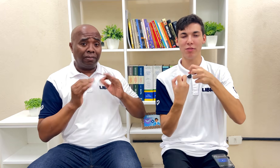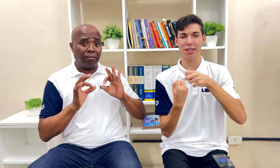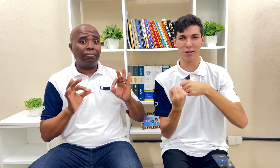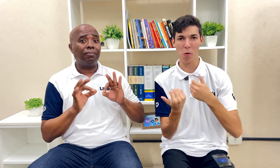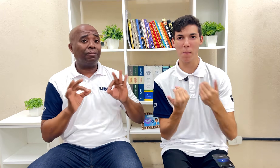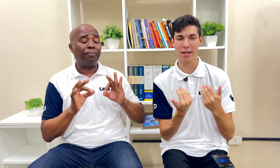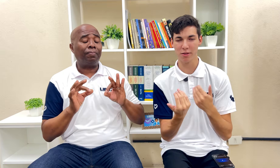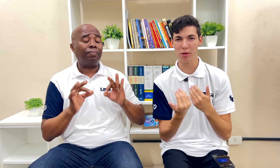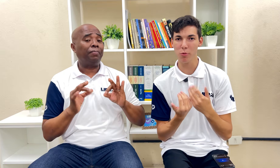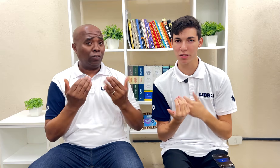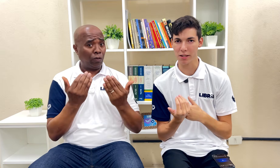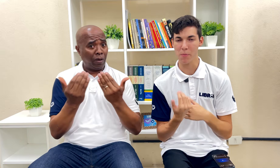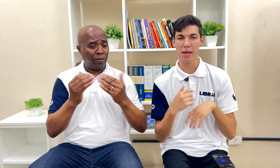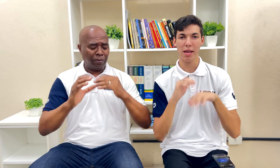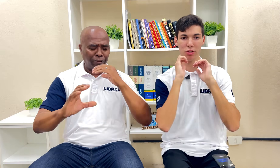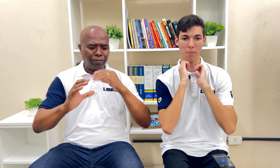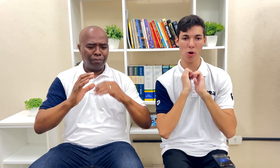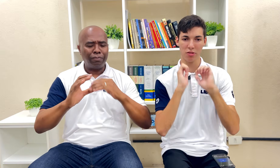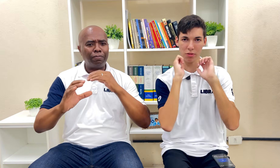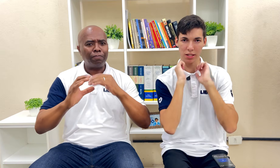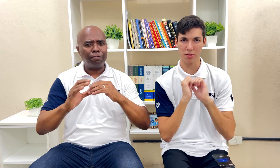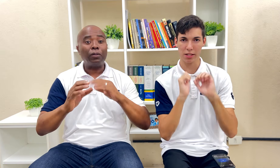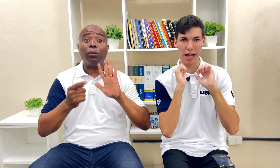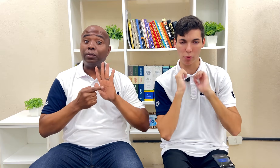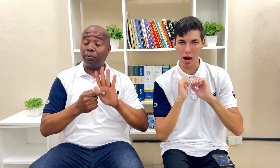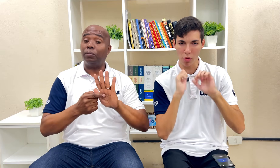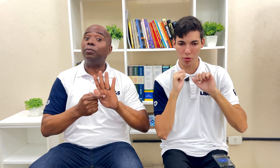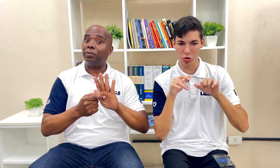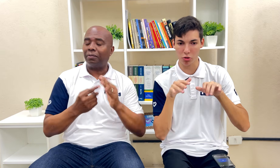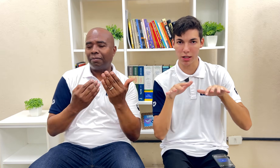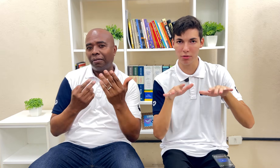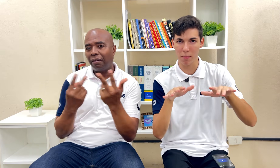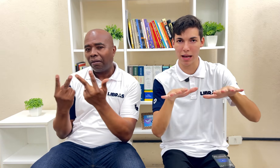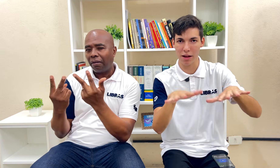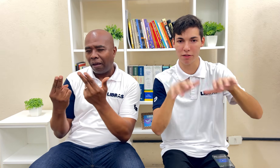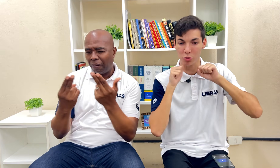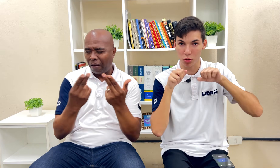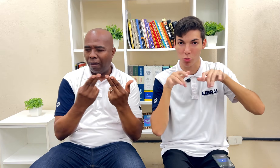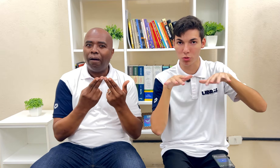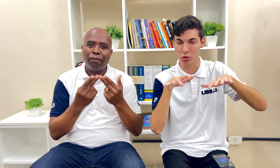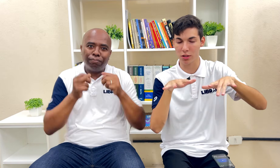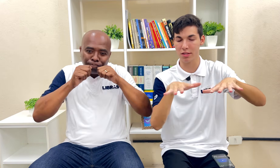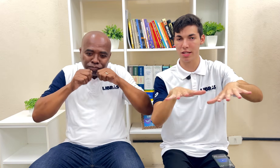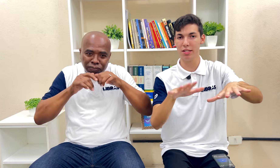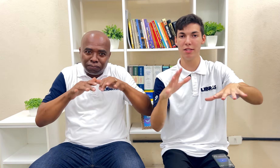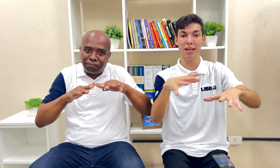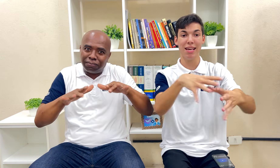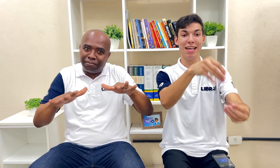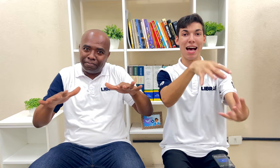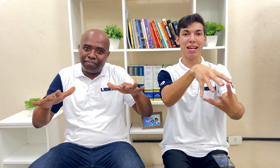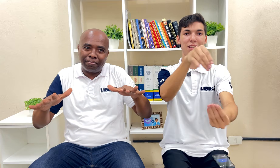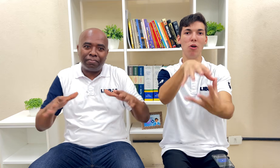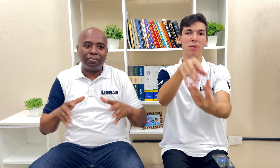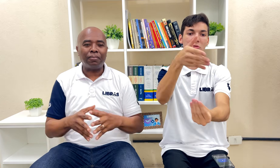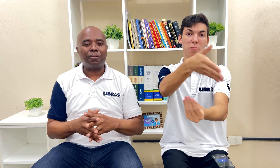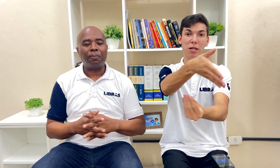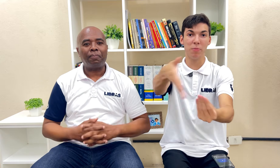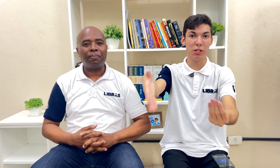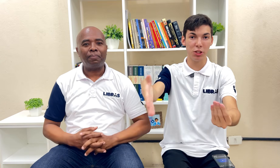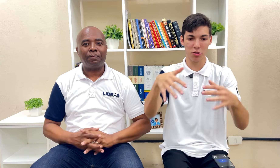nessa comparação da música. Eu já mostro que isso que é igual, eu estou jogando a palavra, então eu estou como jogando as redes. As almas são os peixes perdidos, ó.